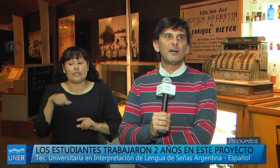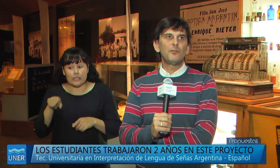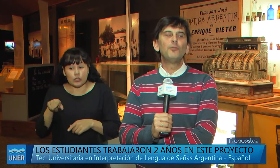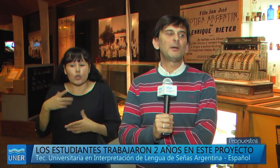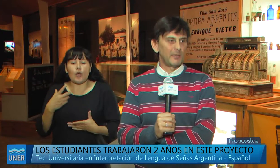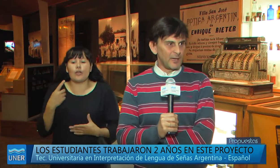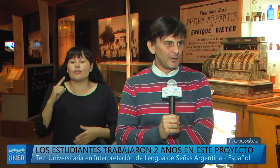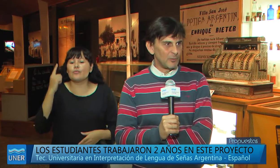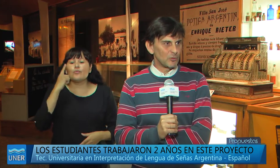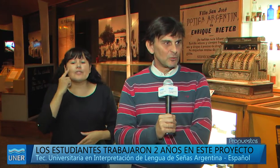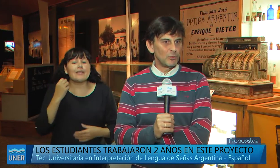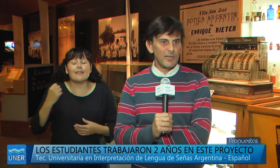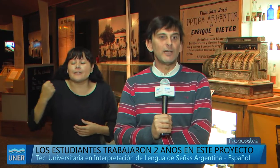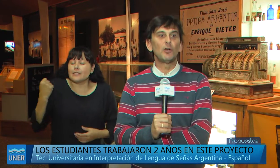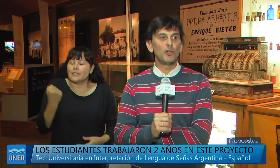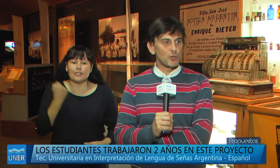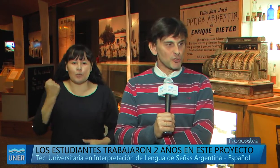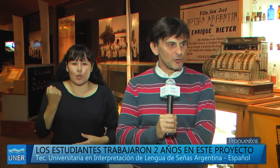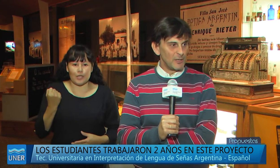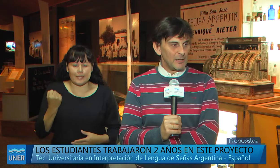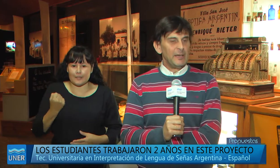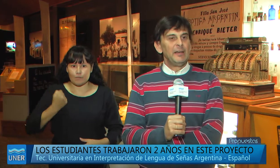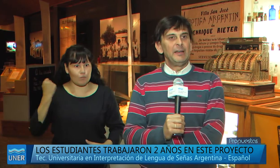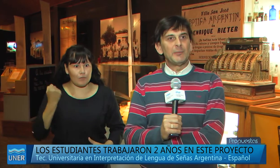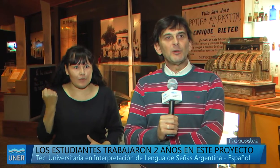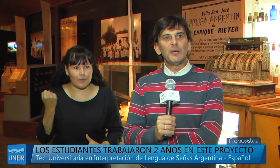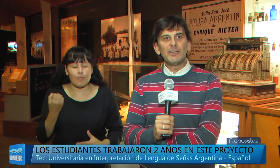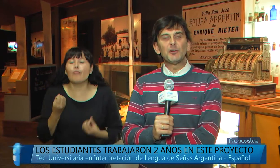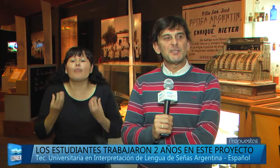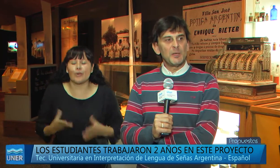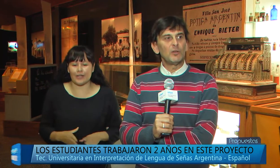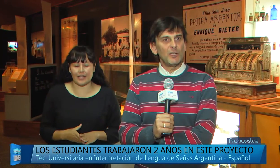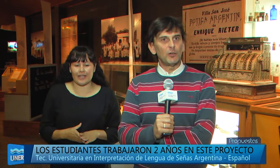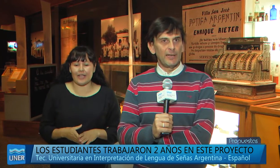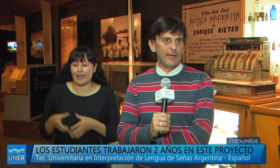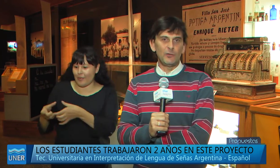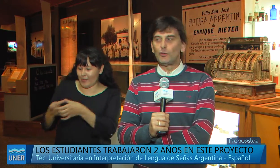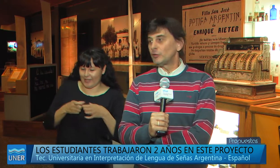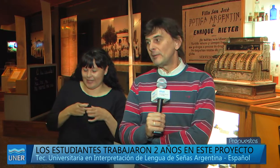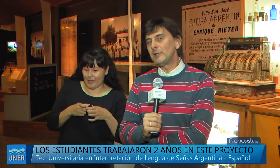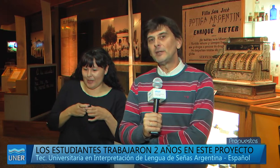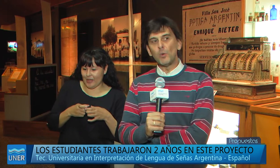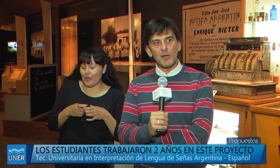día fundamental, digamos, un día glorioso. Estamos recibiendo esto que es